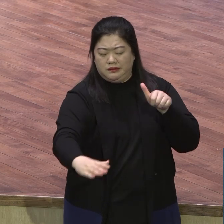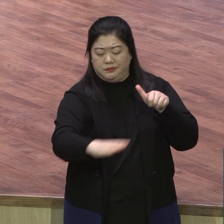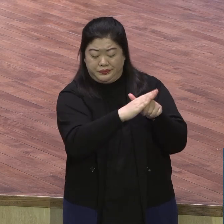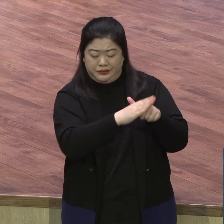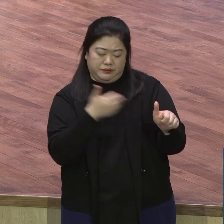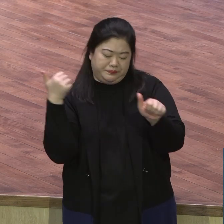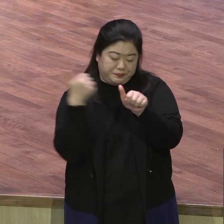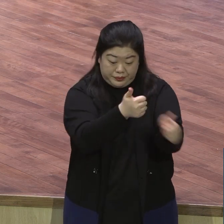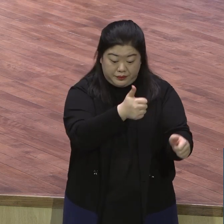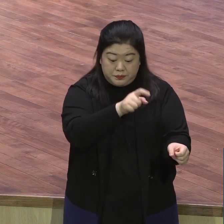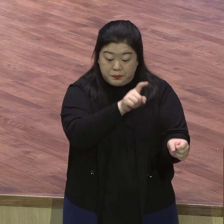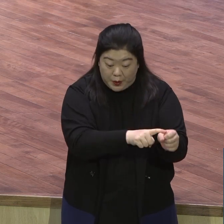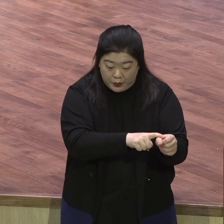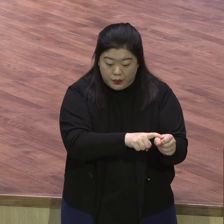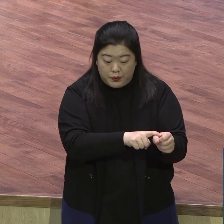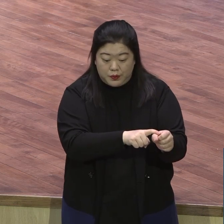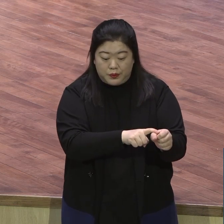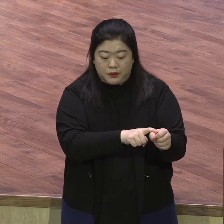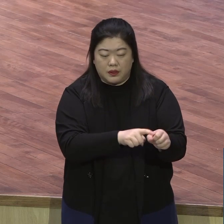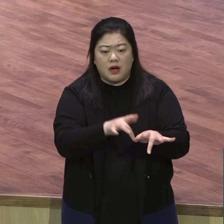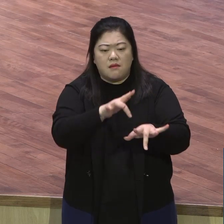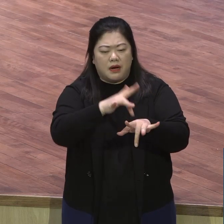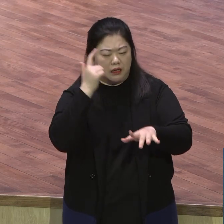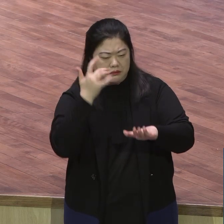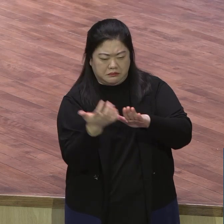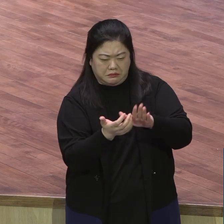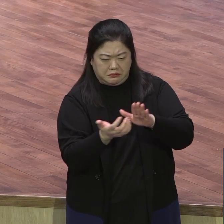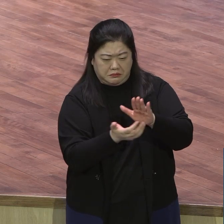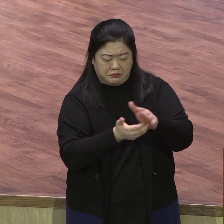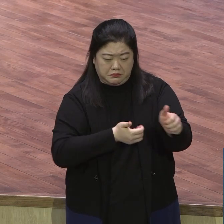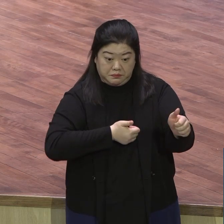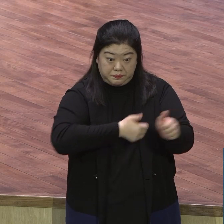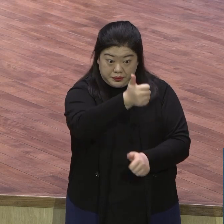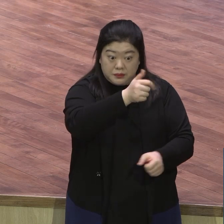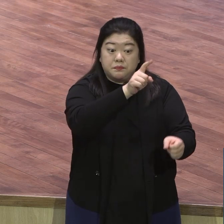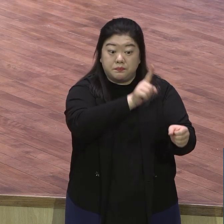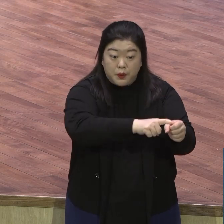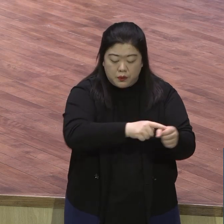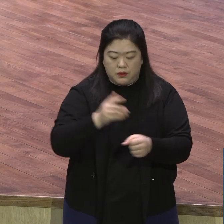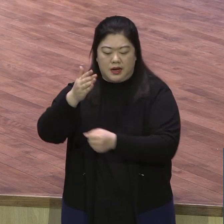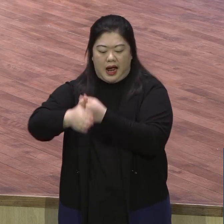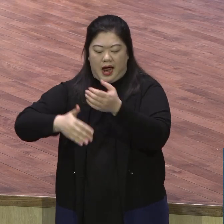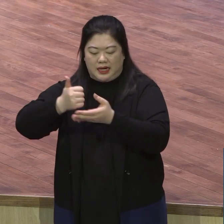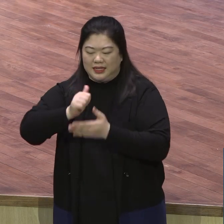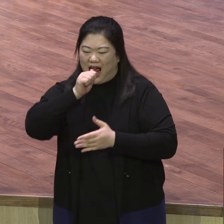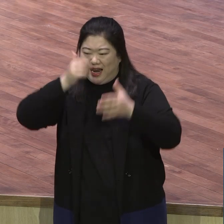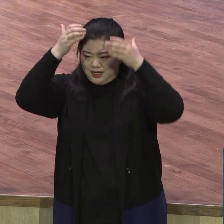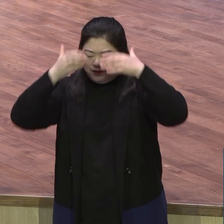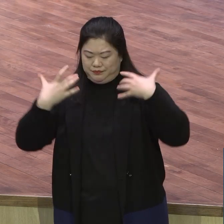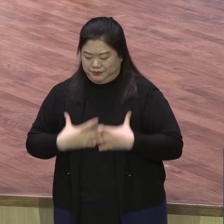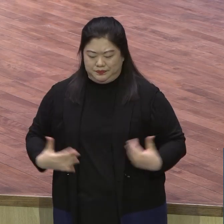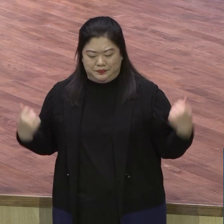대적하기와요 마귀의 괴계를 능히 대적하기와요 하나님의 전신갑주를 입으라